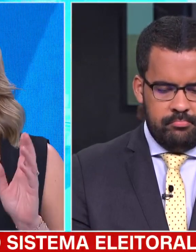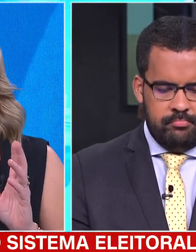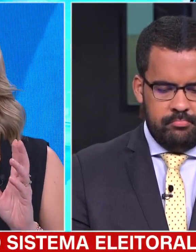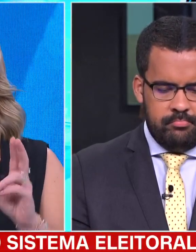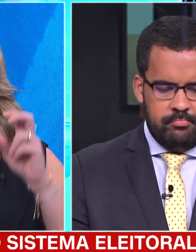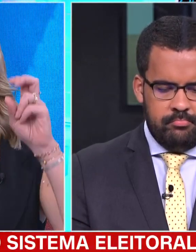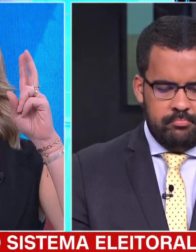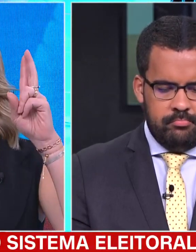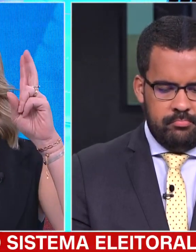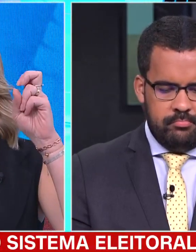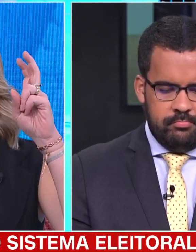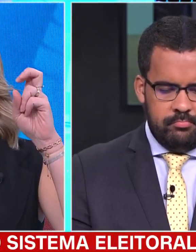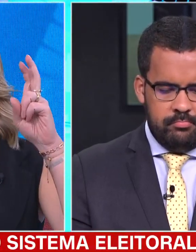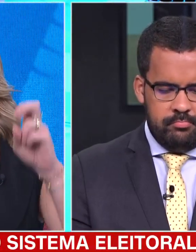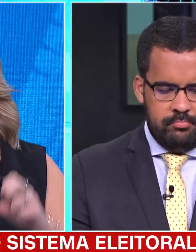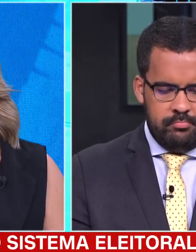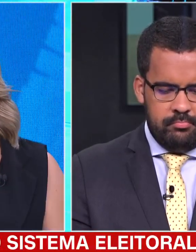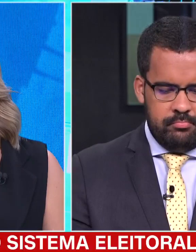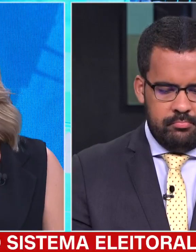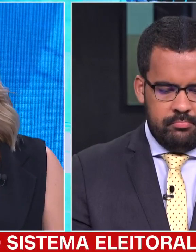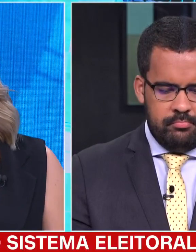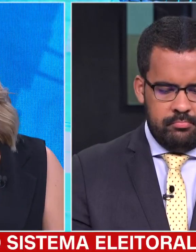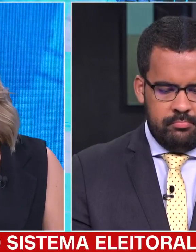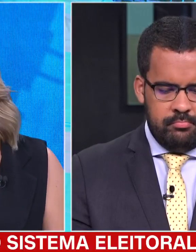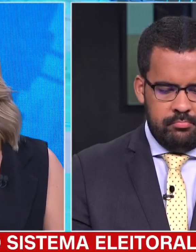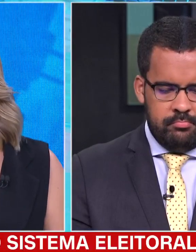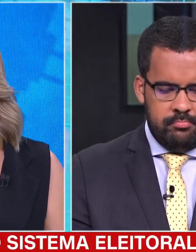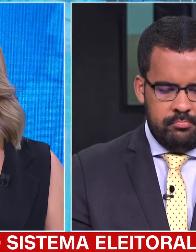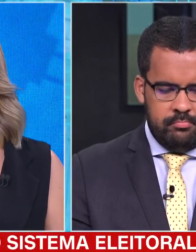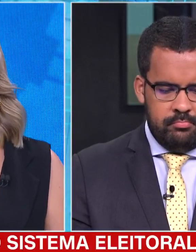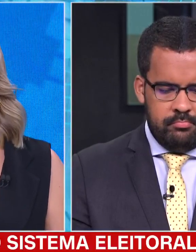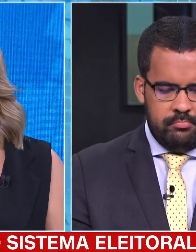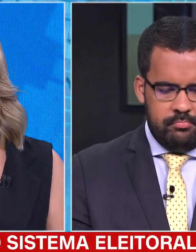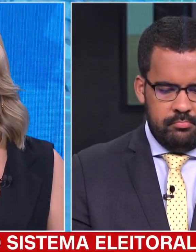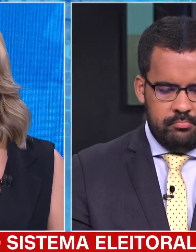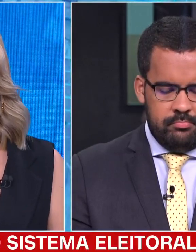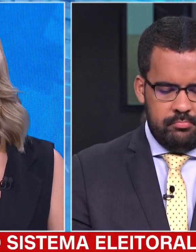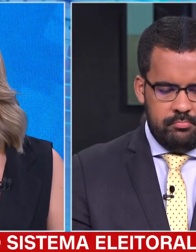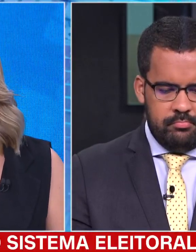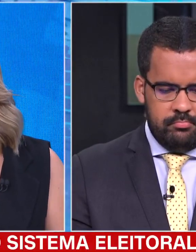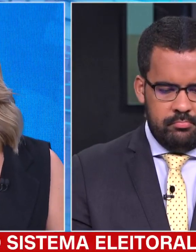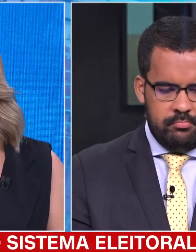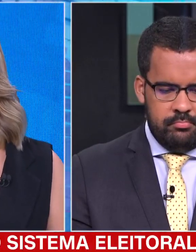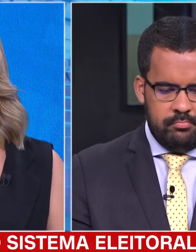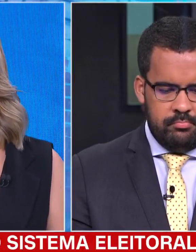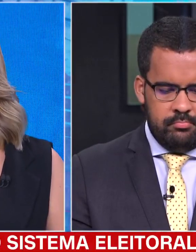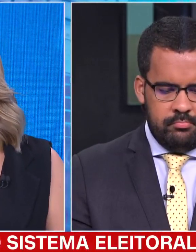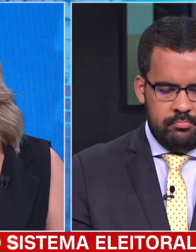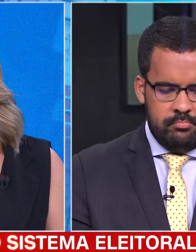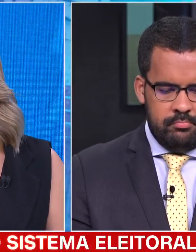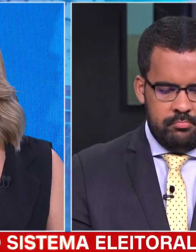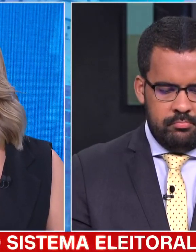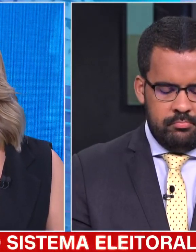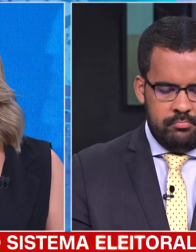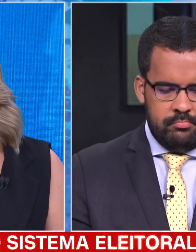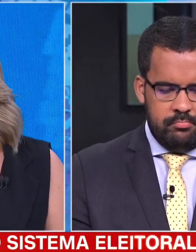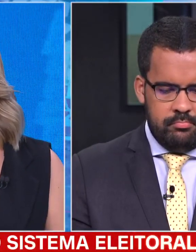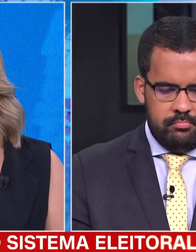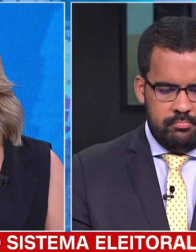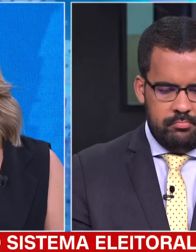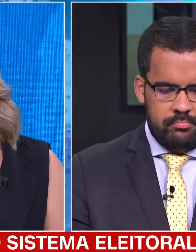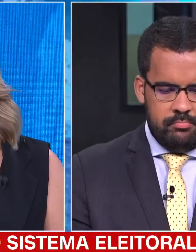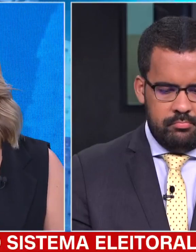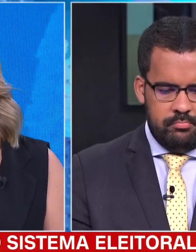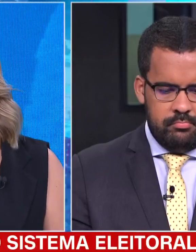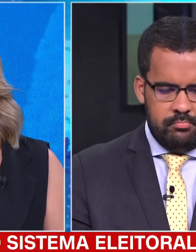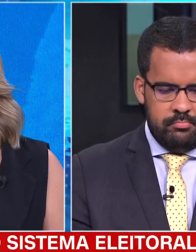tudo se reduzindo a indícios o TSE expediu desmentido formal explicando que os